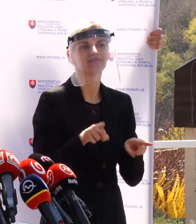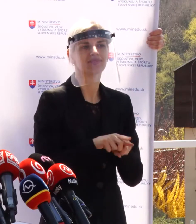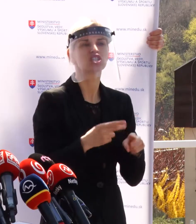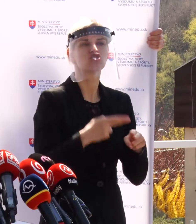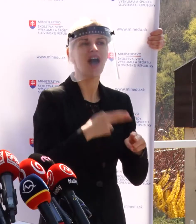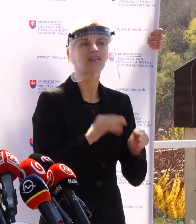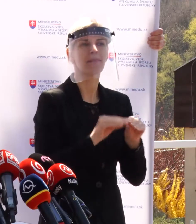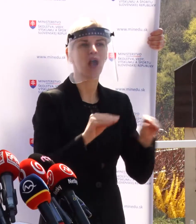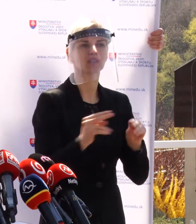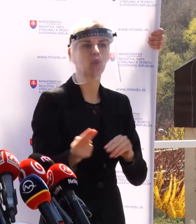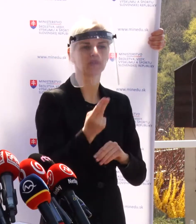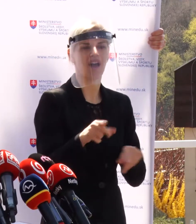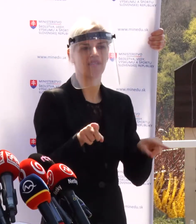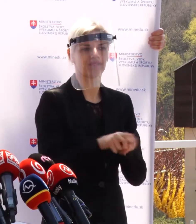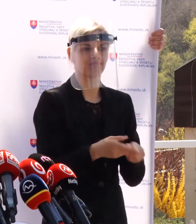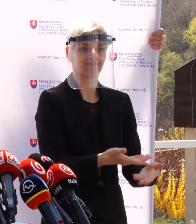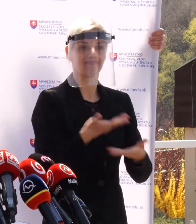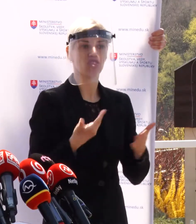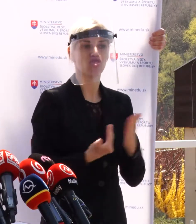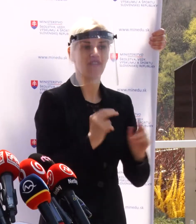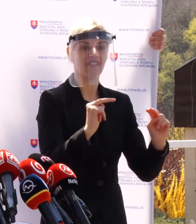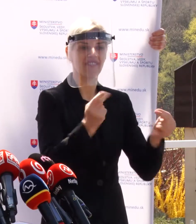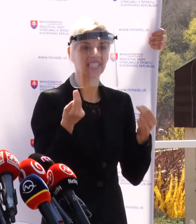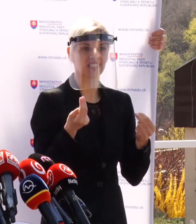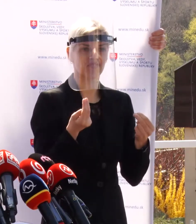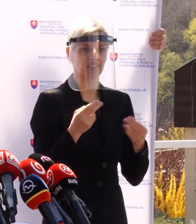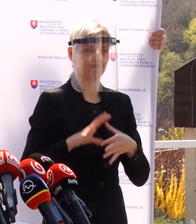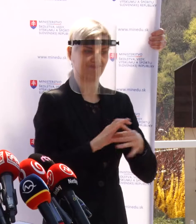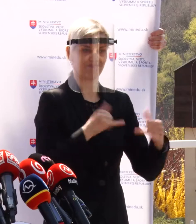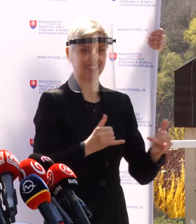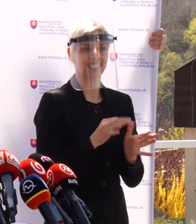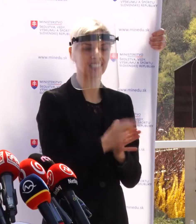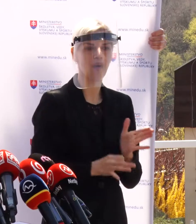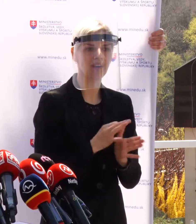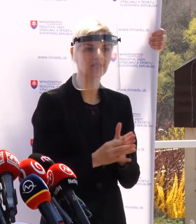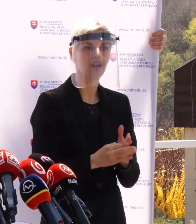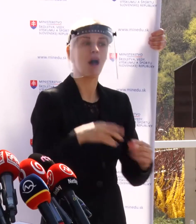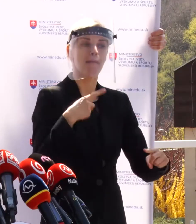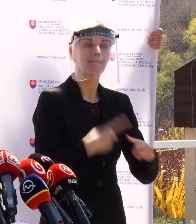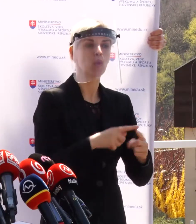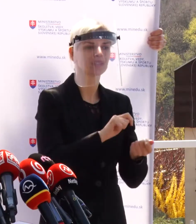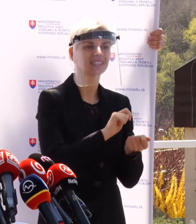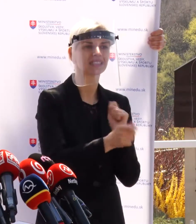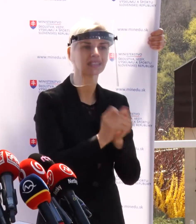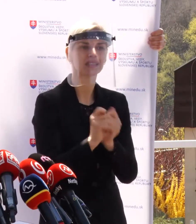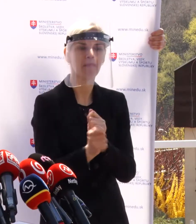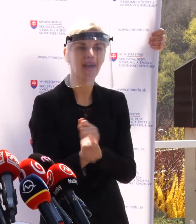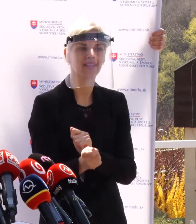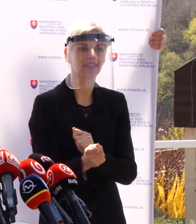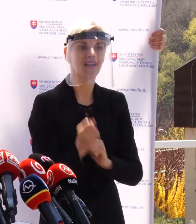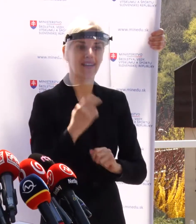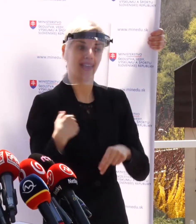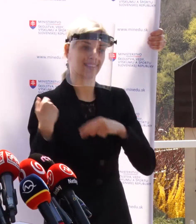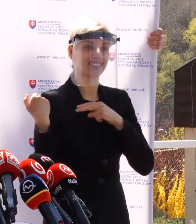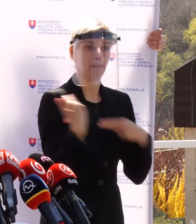pedagogický ústav a kladie pre nás nové výzvy nielen reagovať na to, čo sa deje, ale zároveň pripravovať tie zmeny tak, aby aj keď sa vrátime